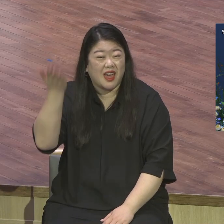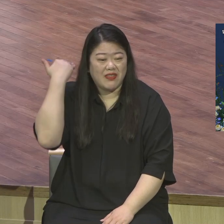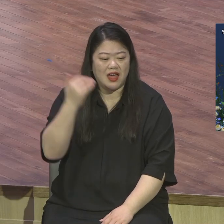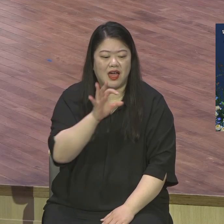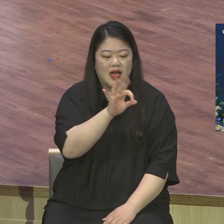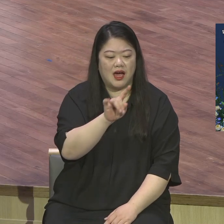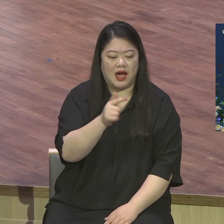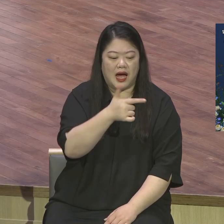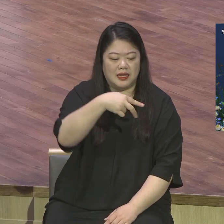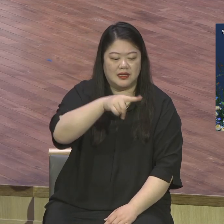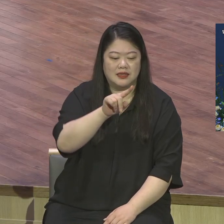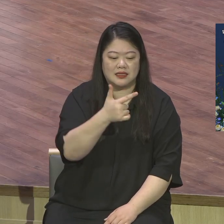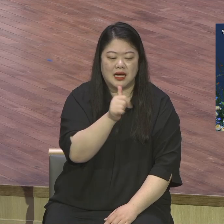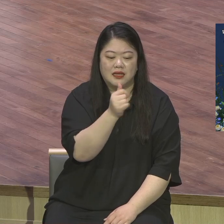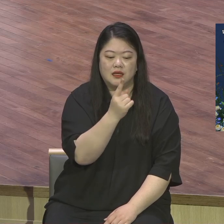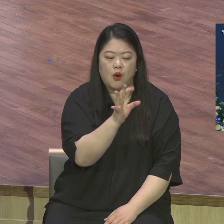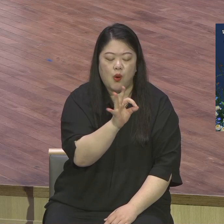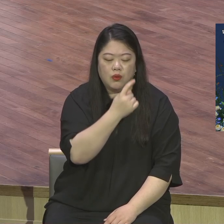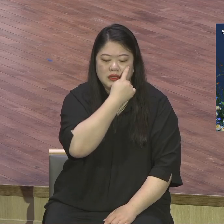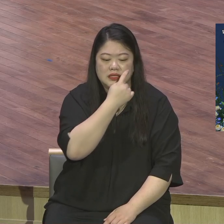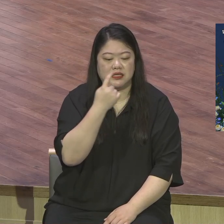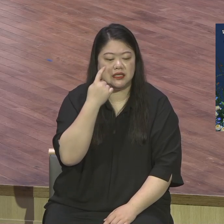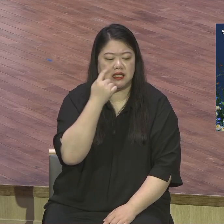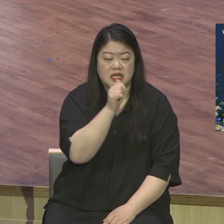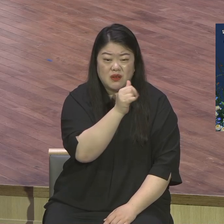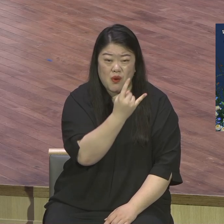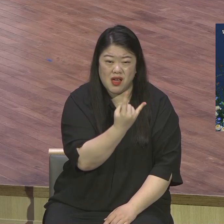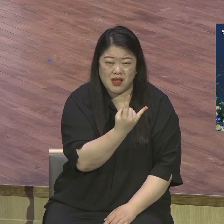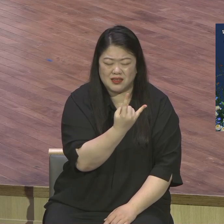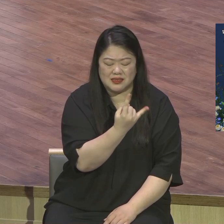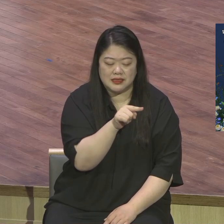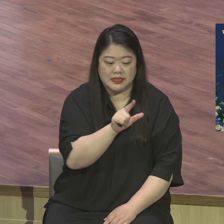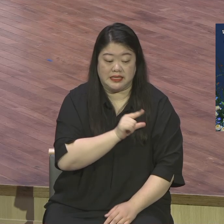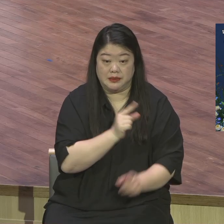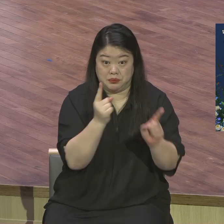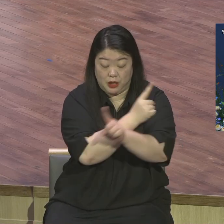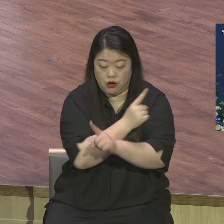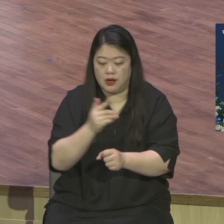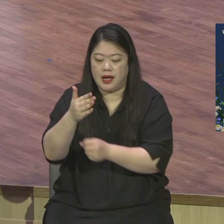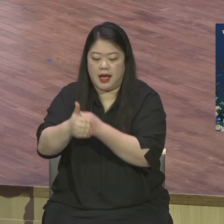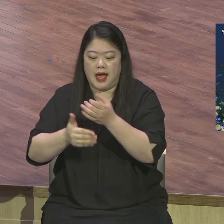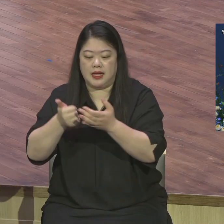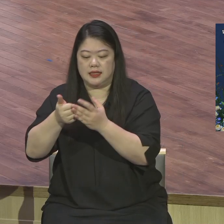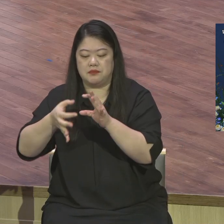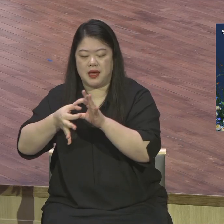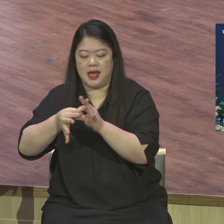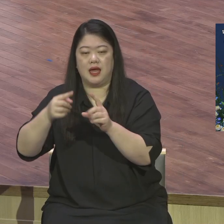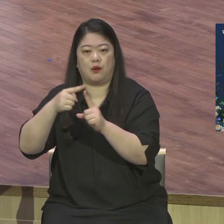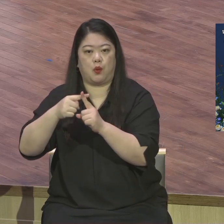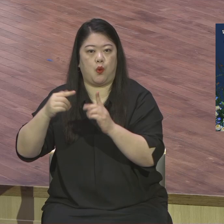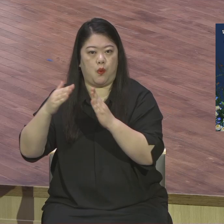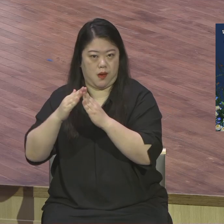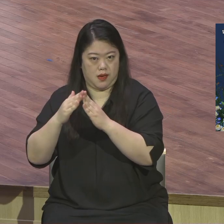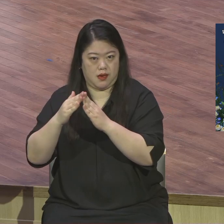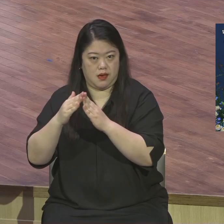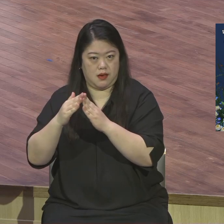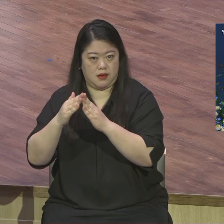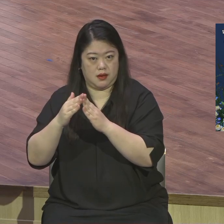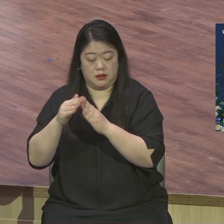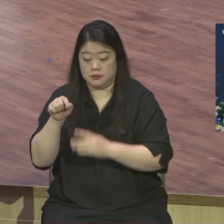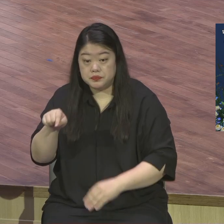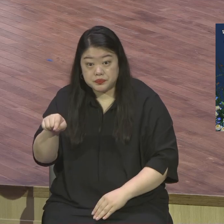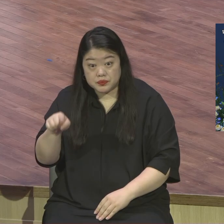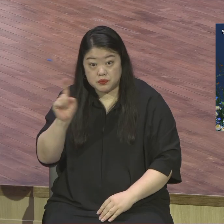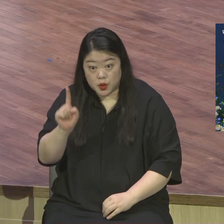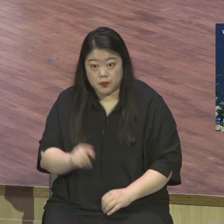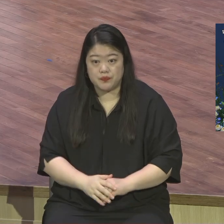교회라고 합니다. 과거에 이 사람들은 시한부 종말론자들이었습니다. 시한부 종말론을 안상홍이